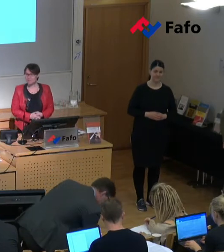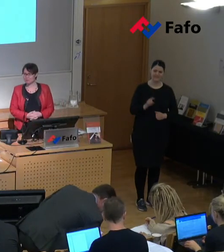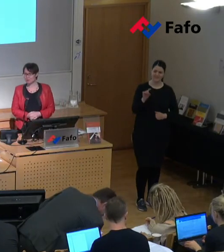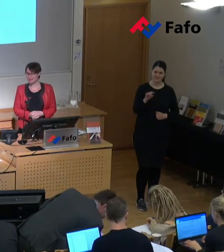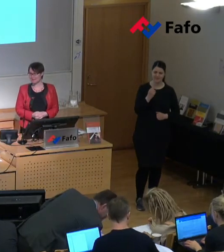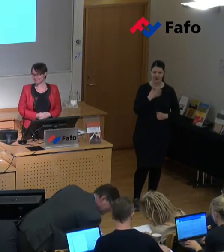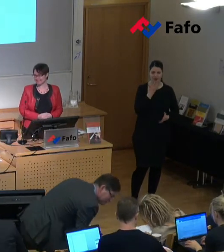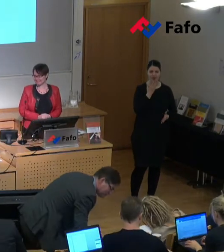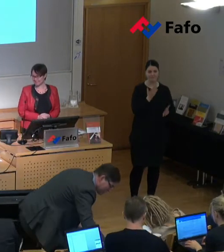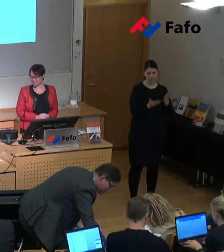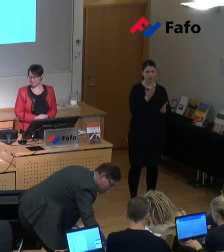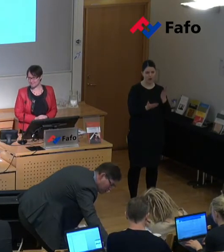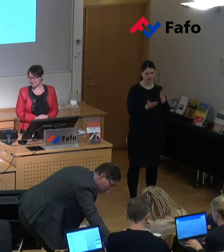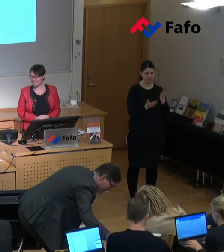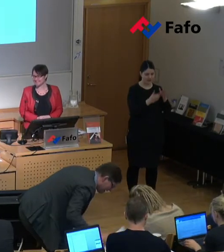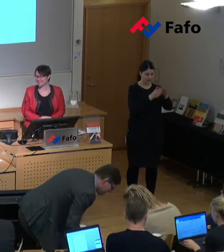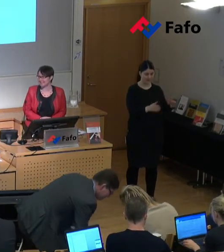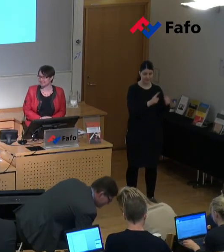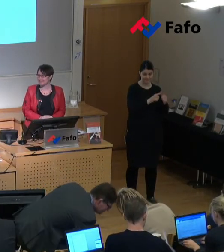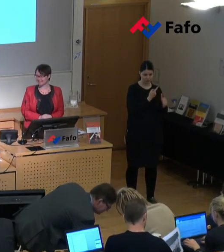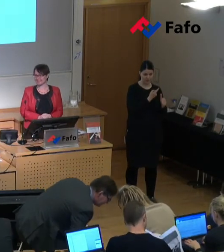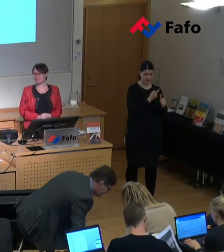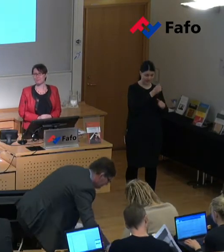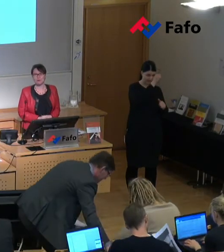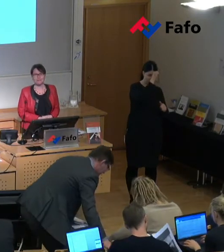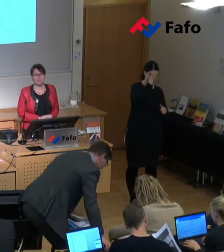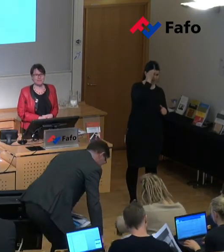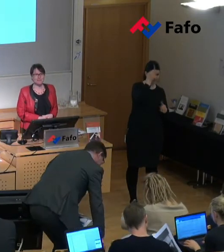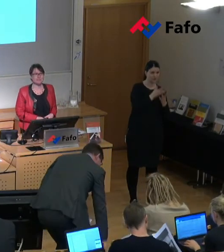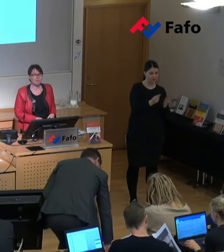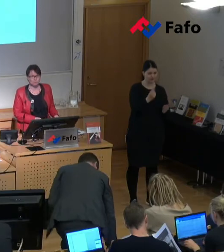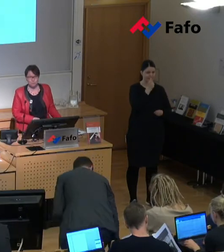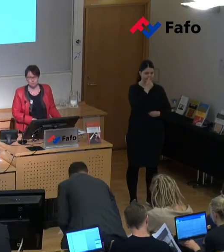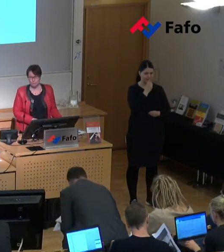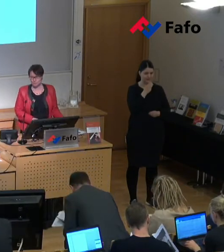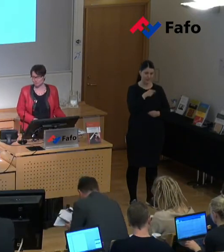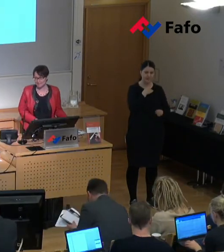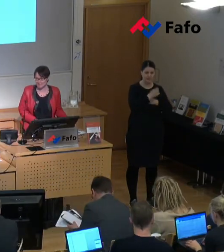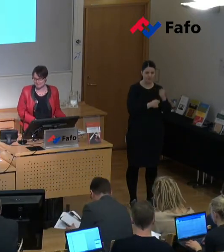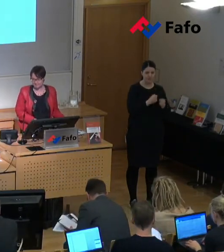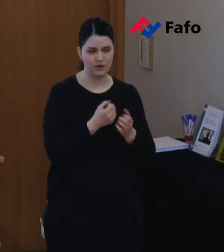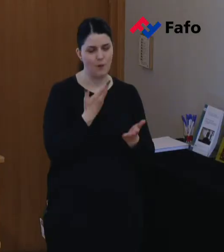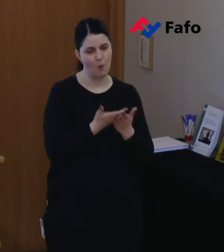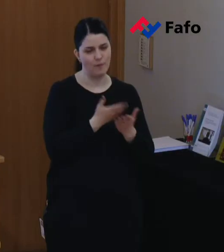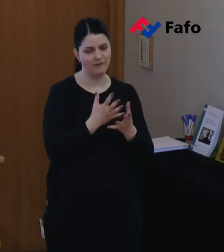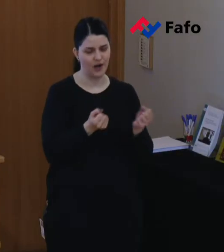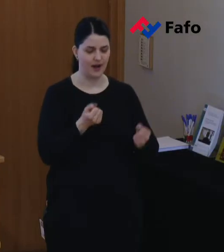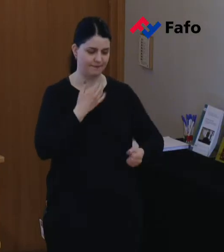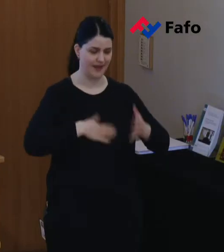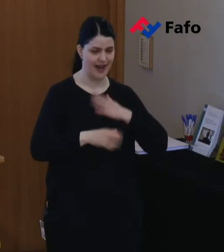Vi har altså evaluert Housing First i Bergen og Sandnes, og det har vi gjort på oppdrag fra Helse